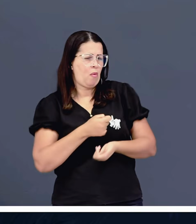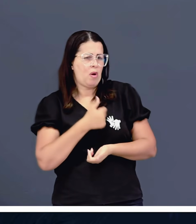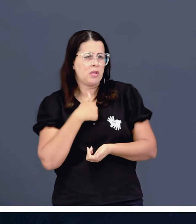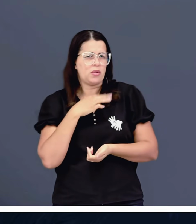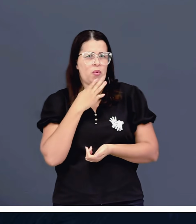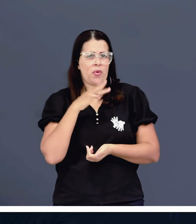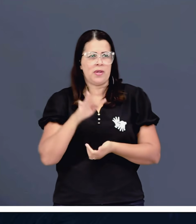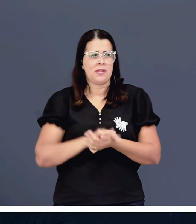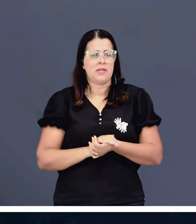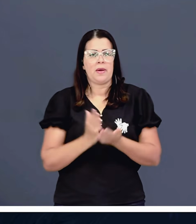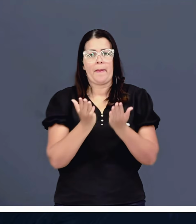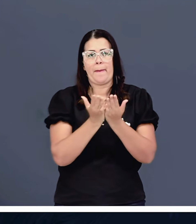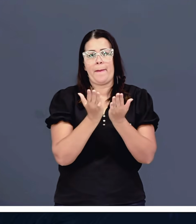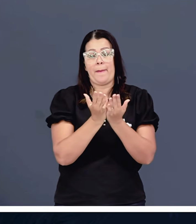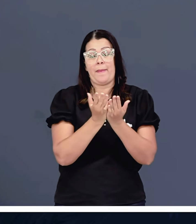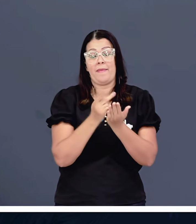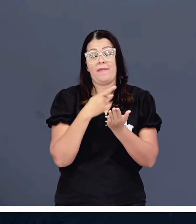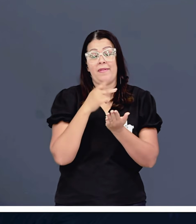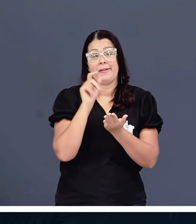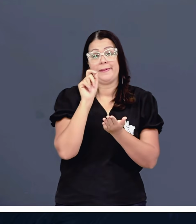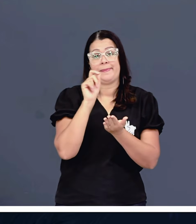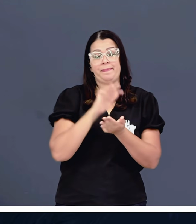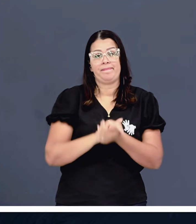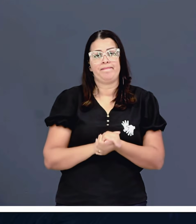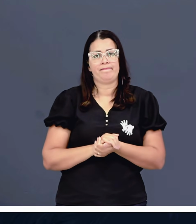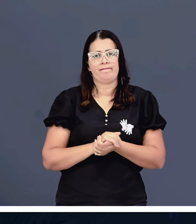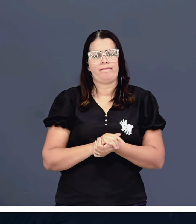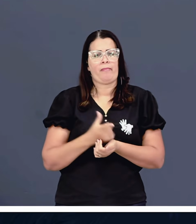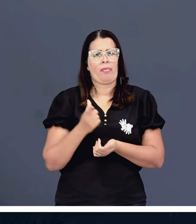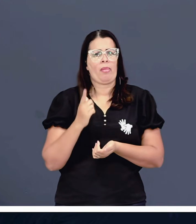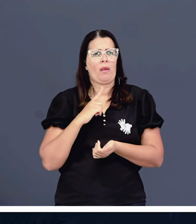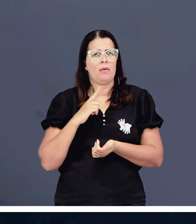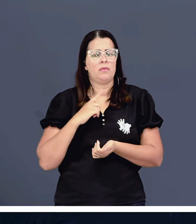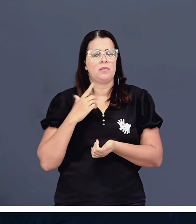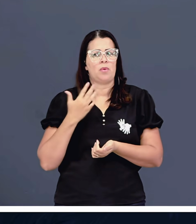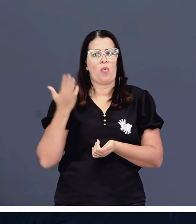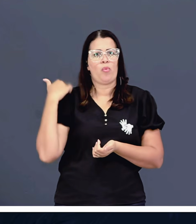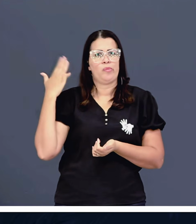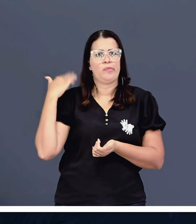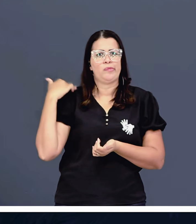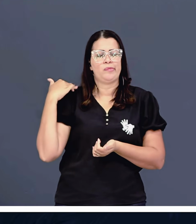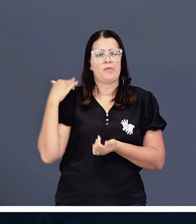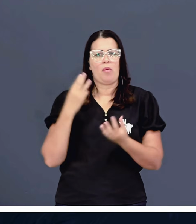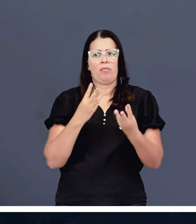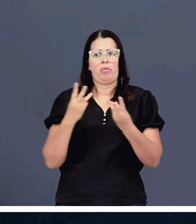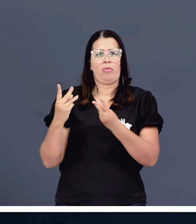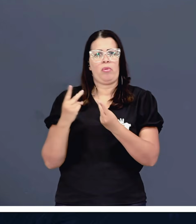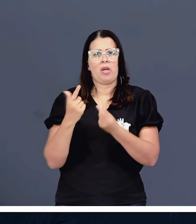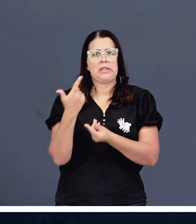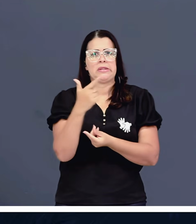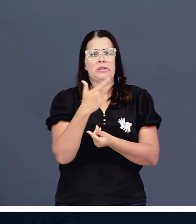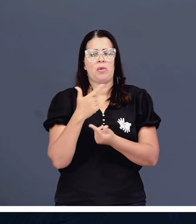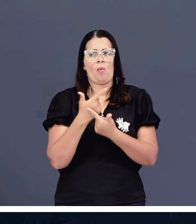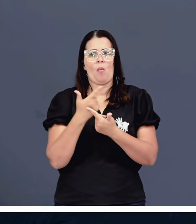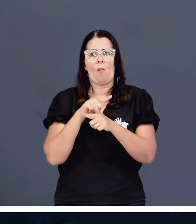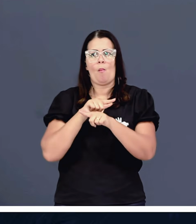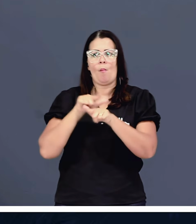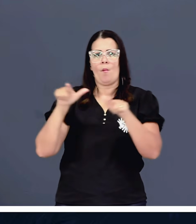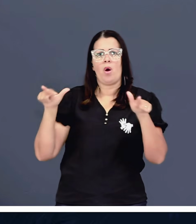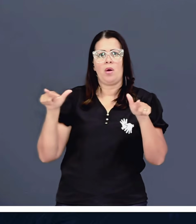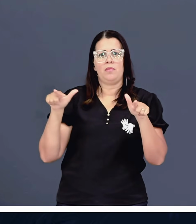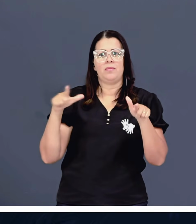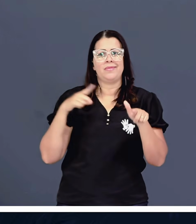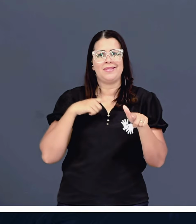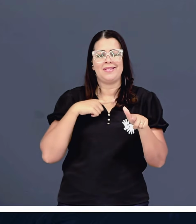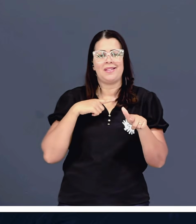A palavra diz que num tempo de muita escassez, já que é disso que eu quero tratar, né? Os